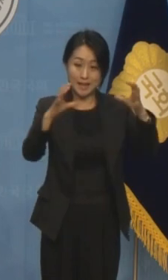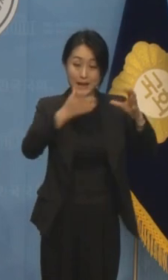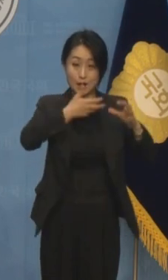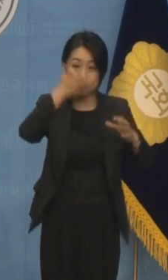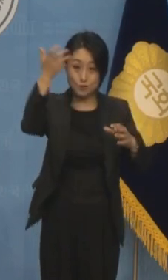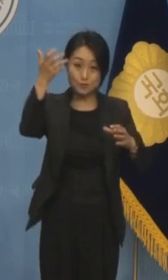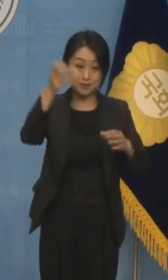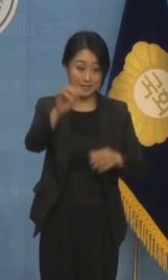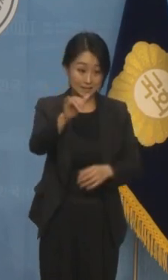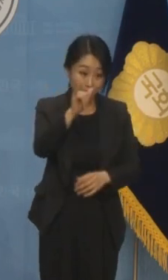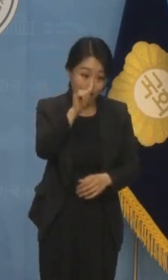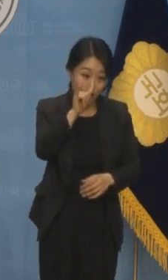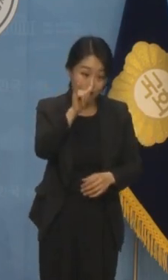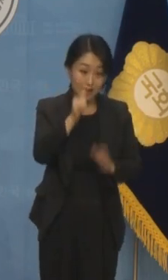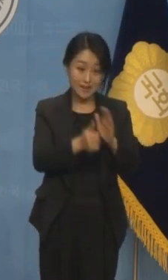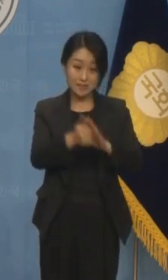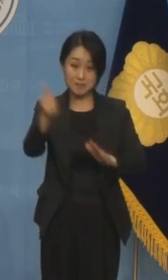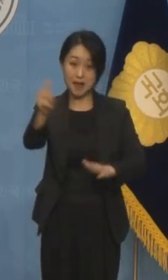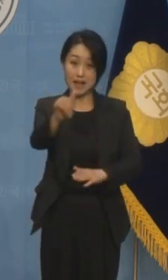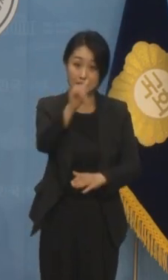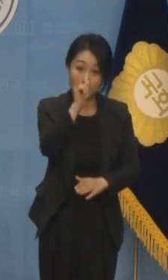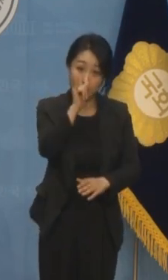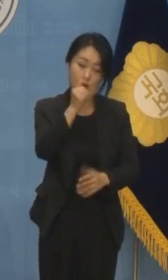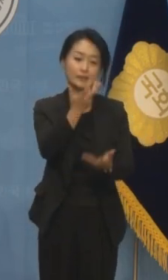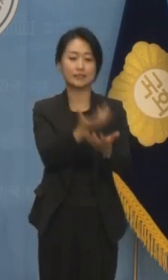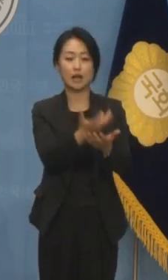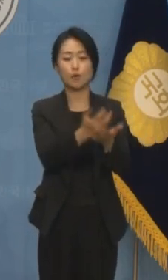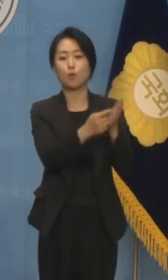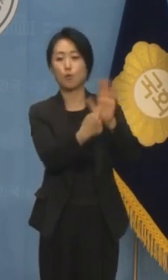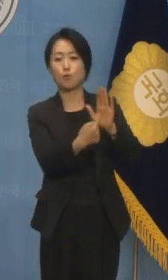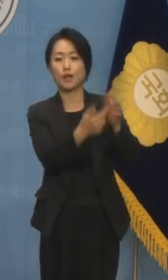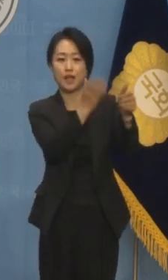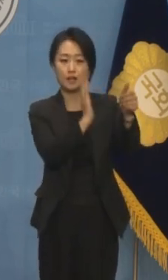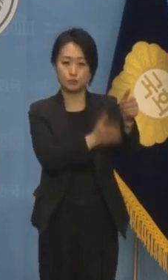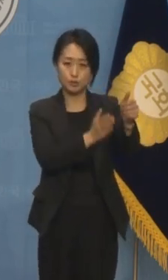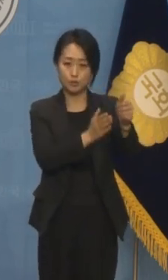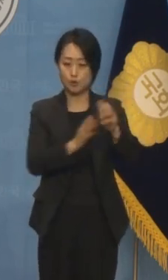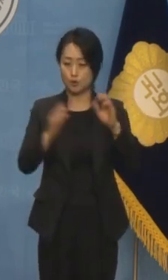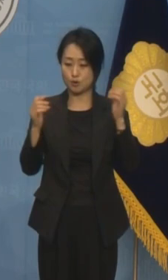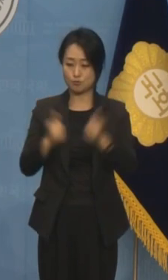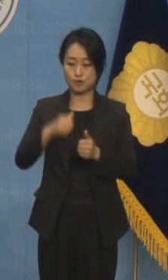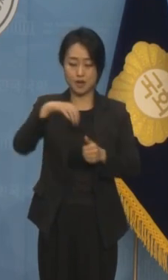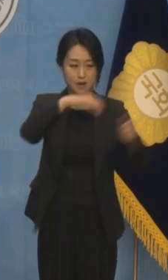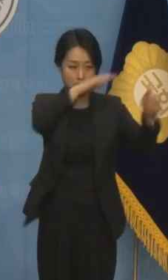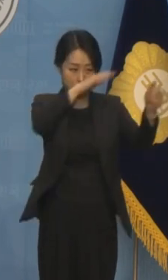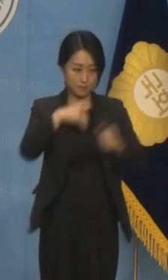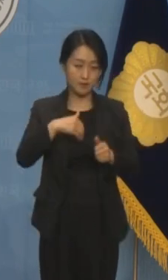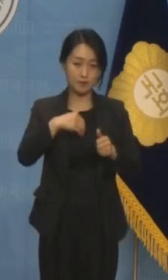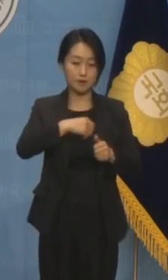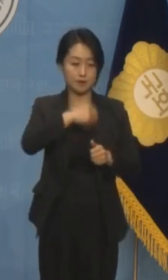가능성이라도 보았다면 모든 자료를 공개하고 국회의 검증을 받으십시오.